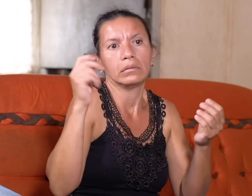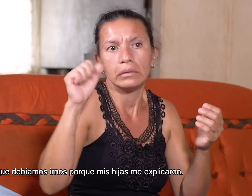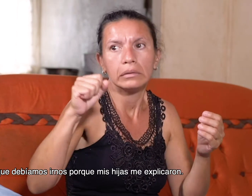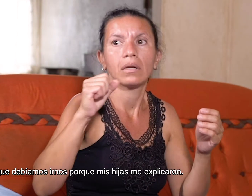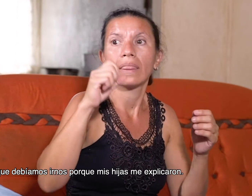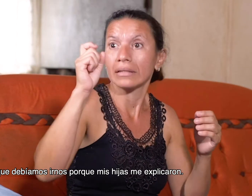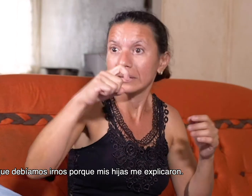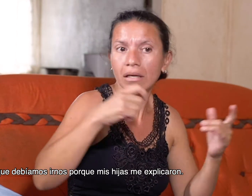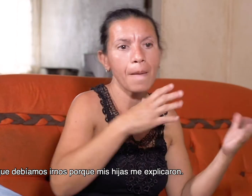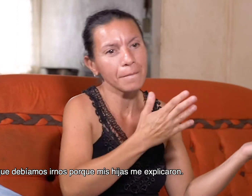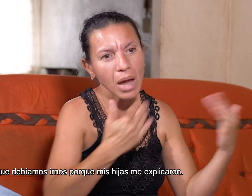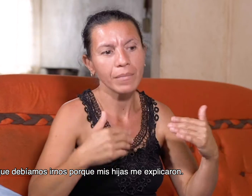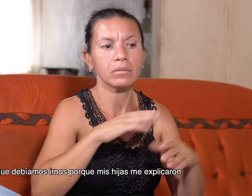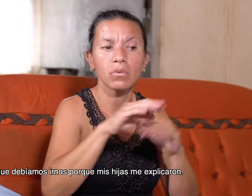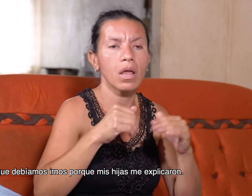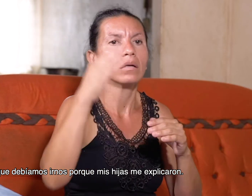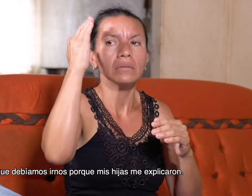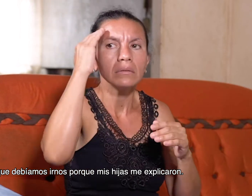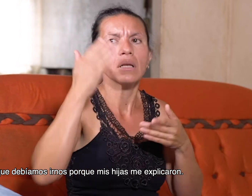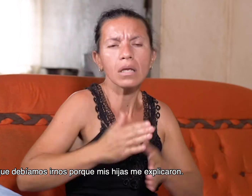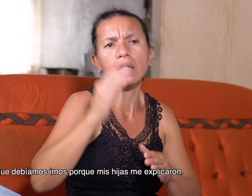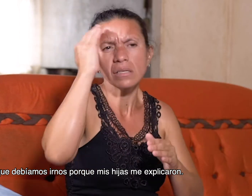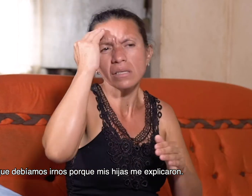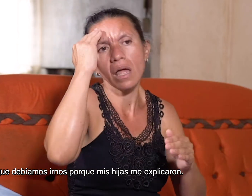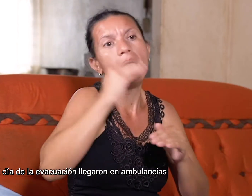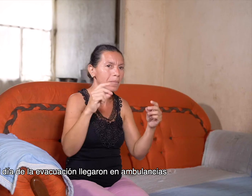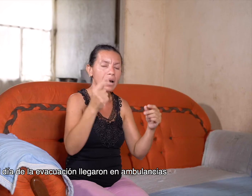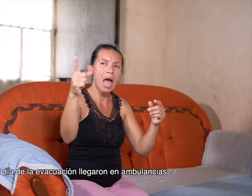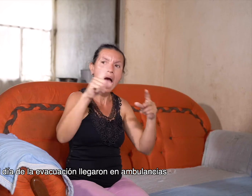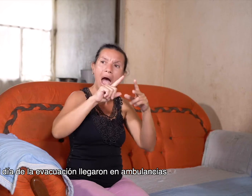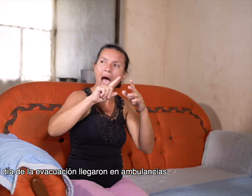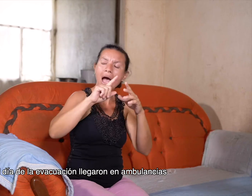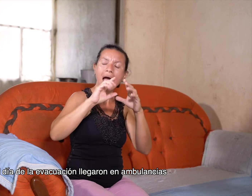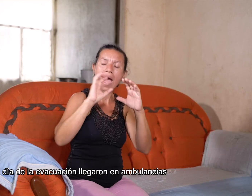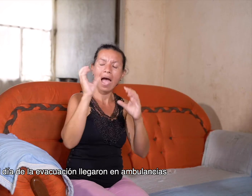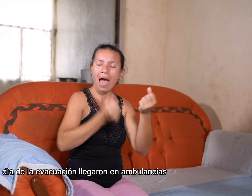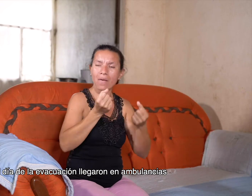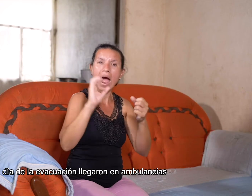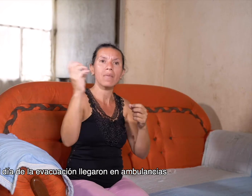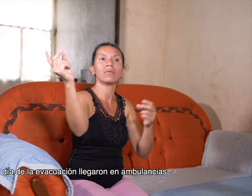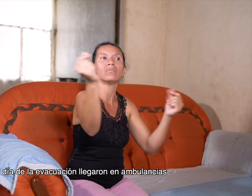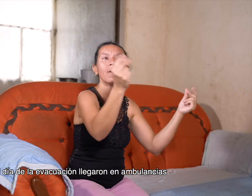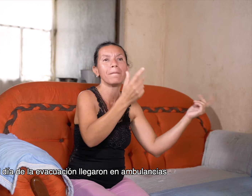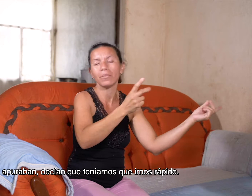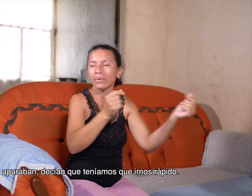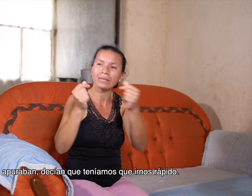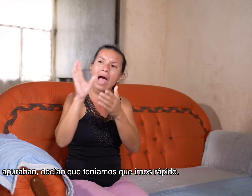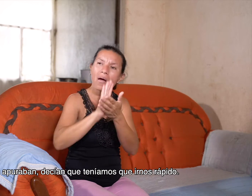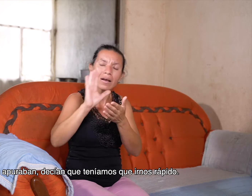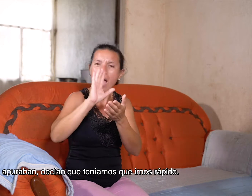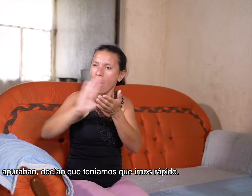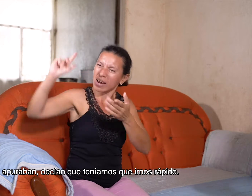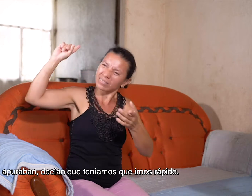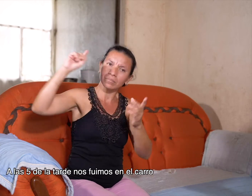Supe que debíamos irnos porque mis hijas me explicaron. El día de la evacuación llegaron en ambulancias y nos